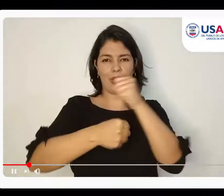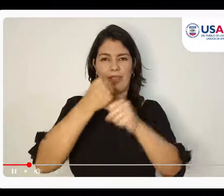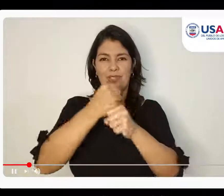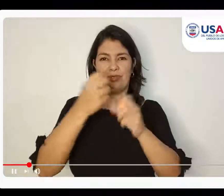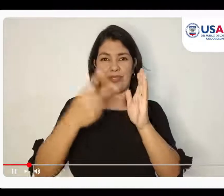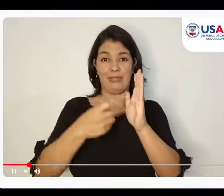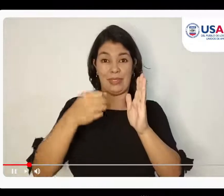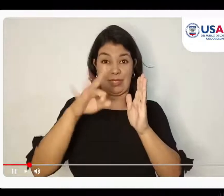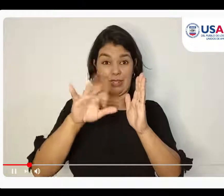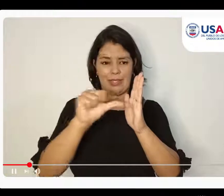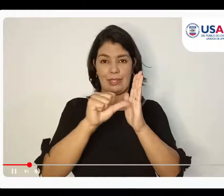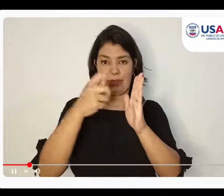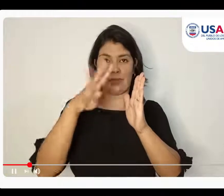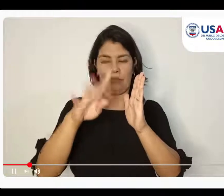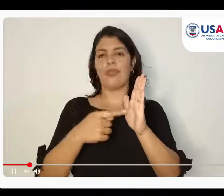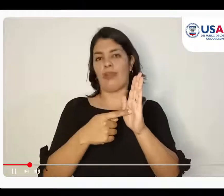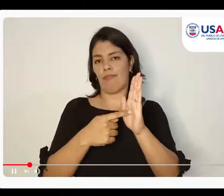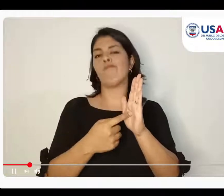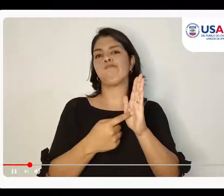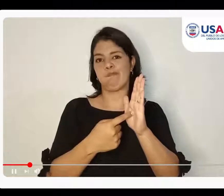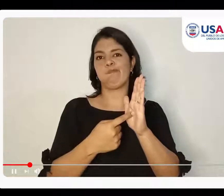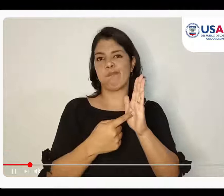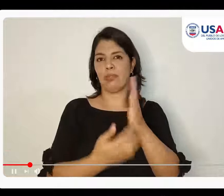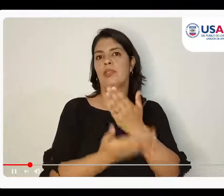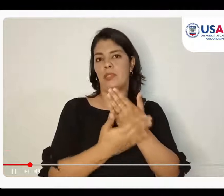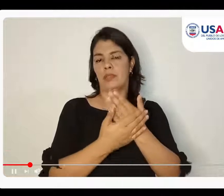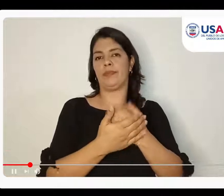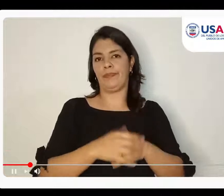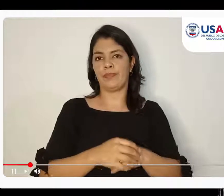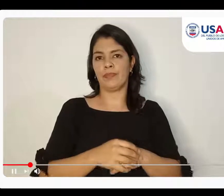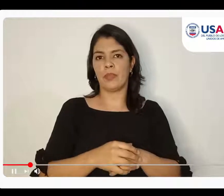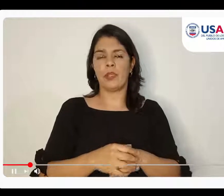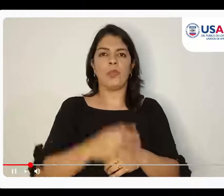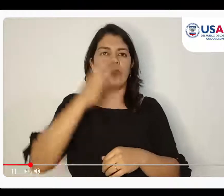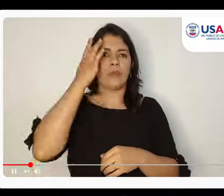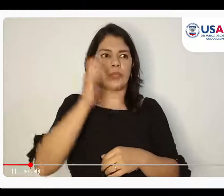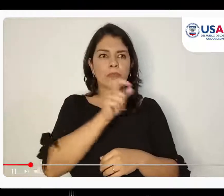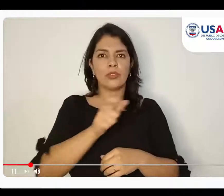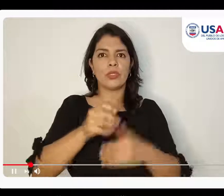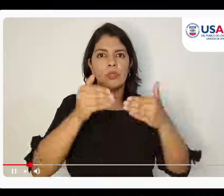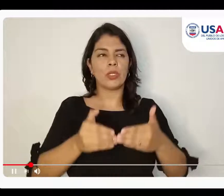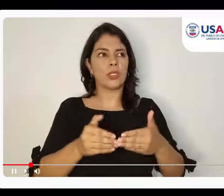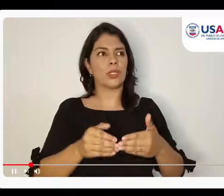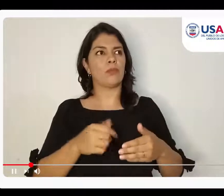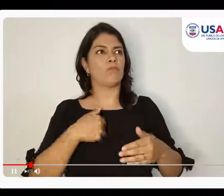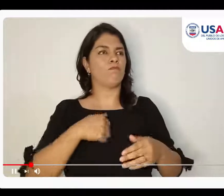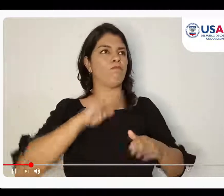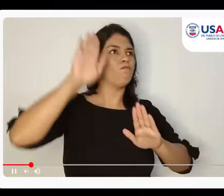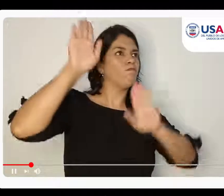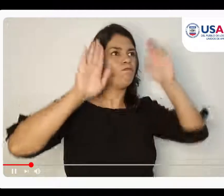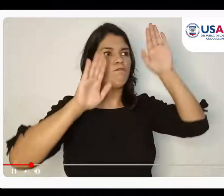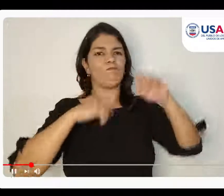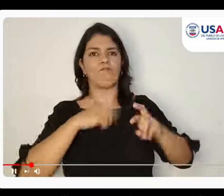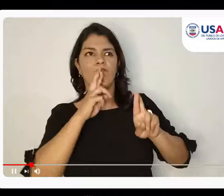2013, la ley estatutaria de la población con discapacidad, para que puedan tener condiciones de igualdad en